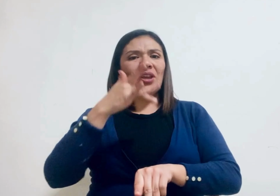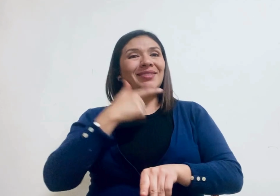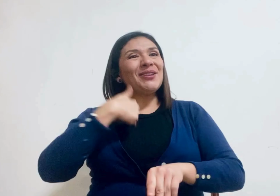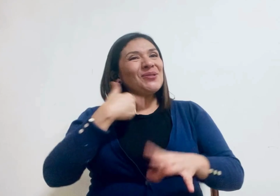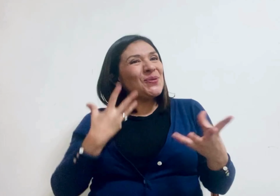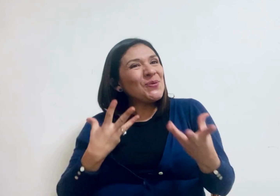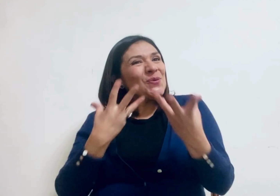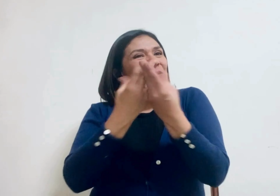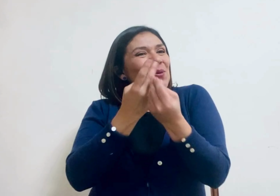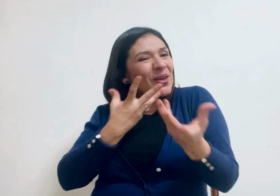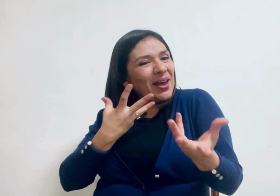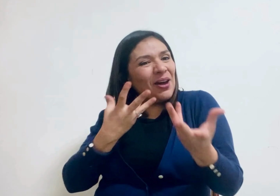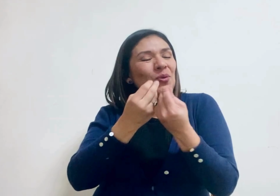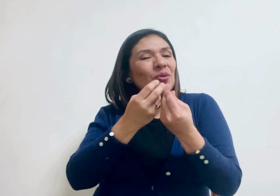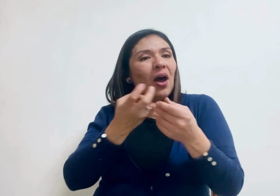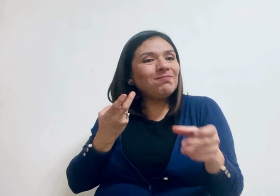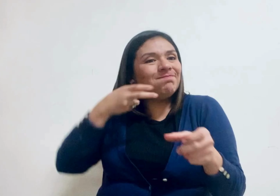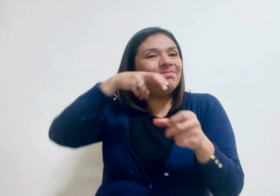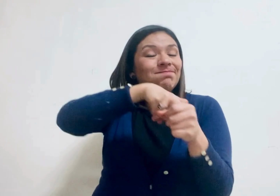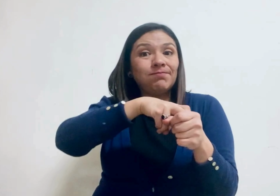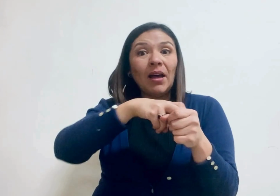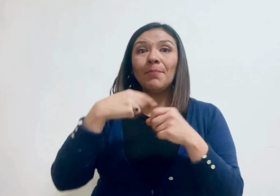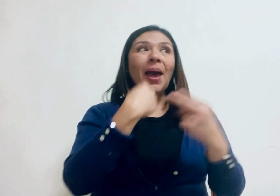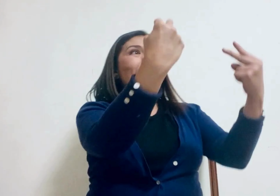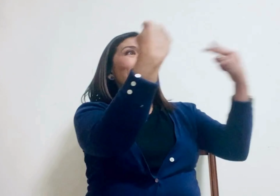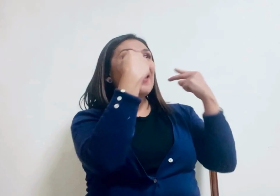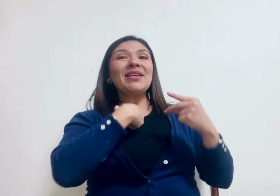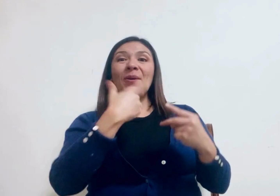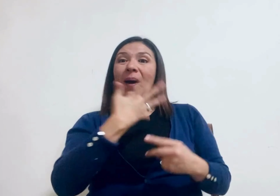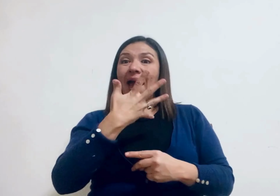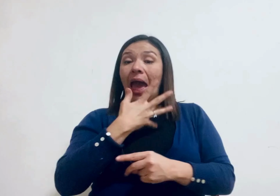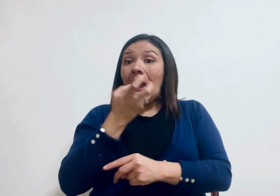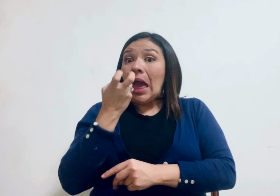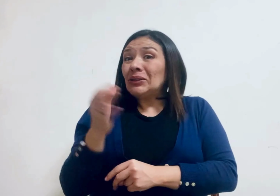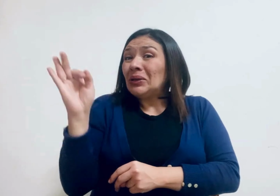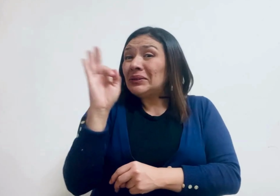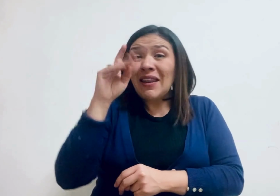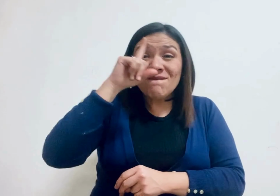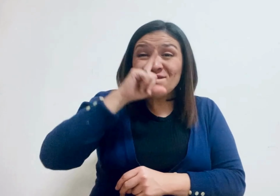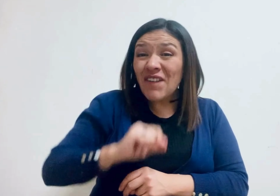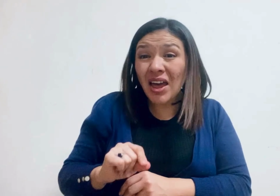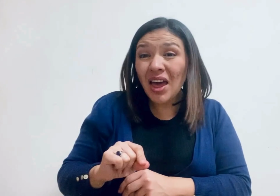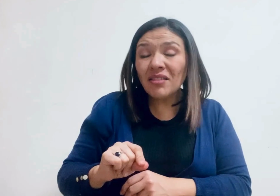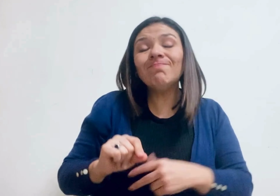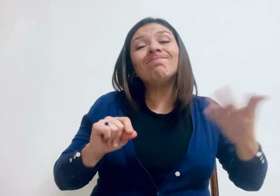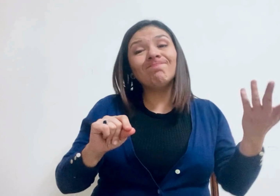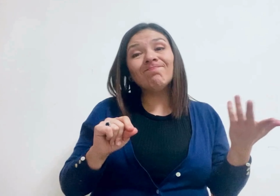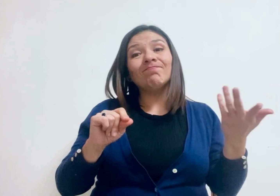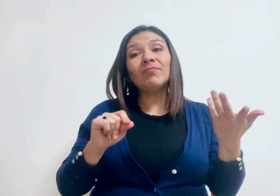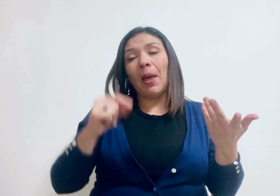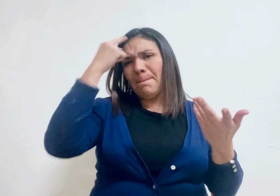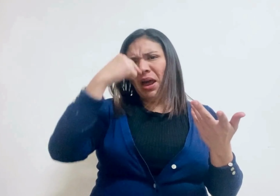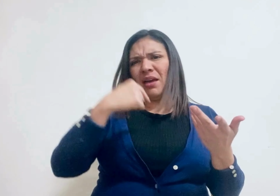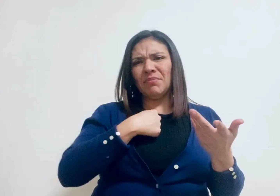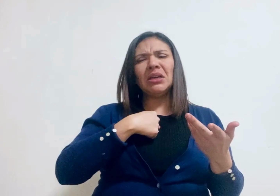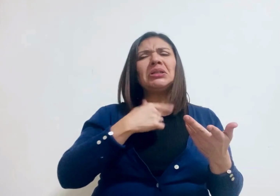pertenencia, del sentirse pertenecientes, del sentirse vistos. Y obviamente si esto falla, aunque, como dices, para